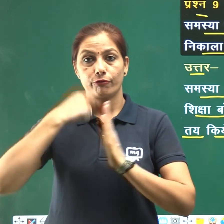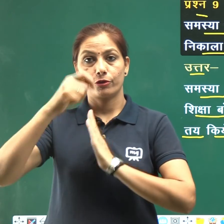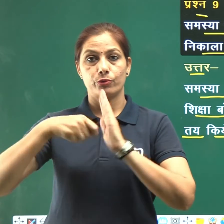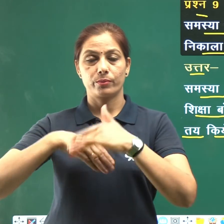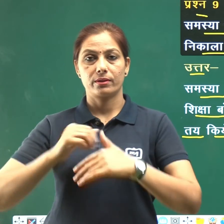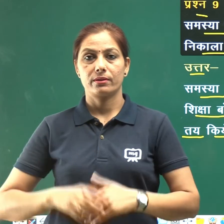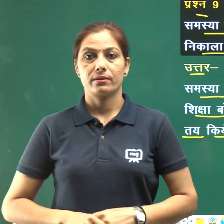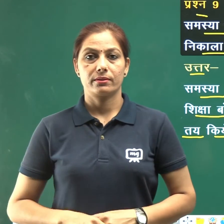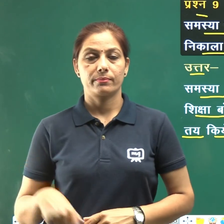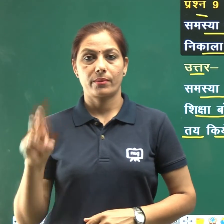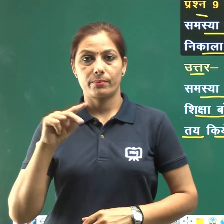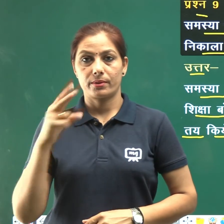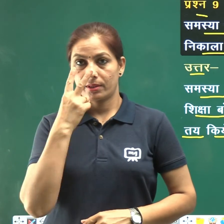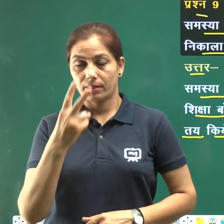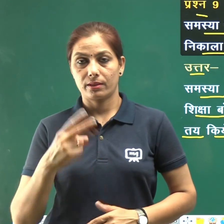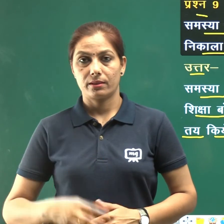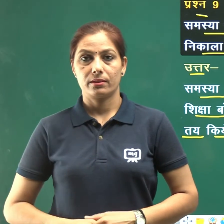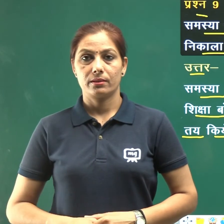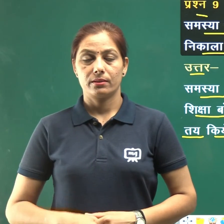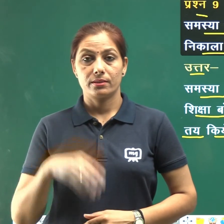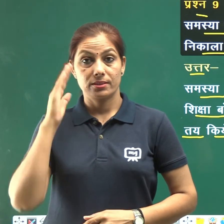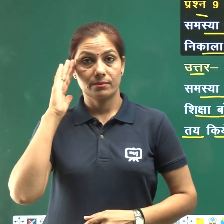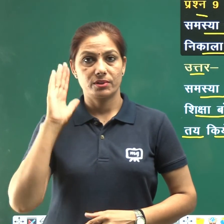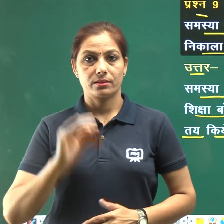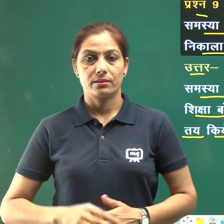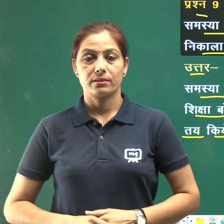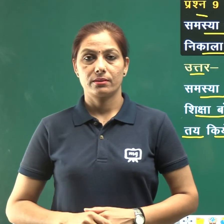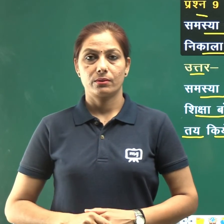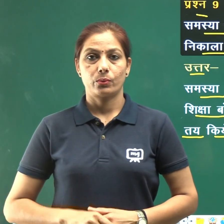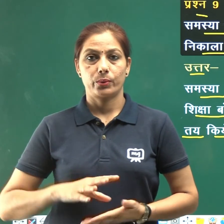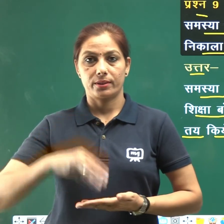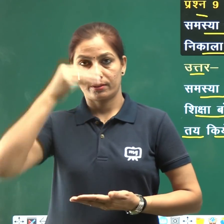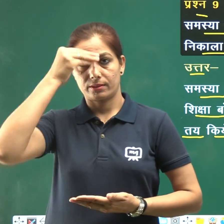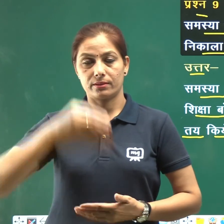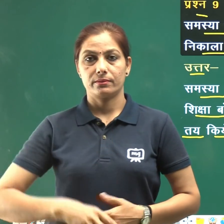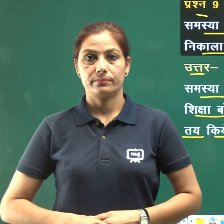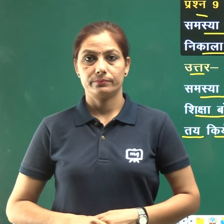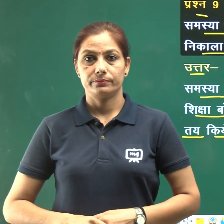में बार बार देखें, समझें और याद करें,